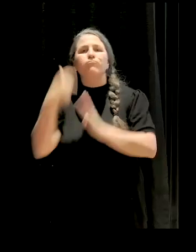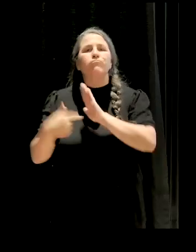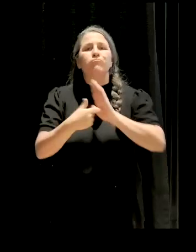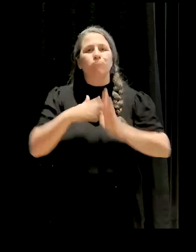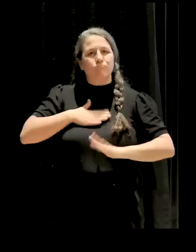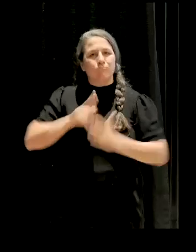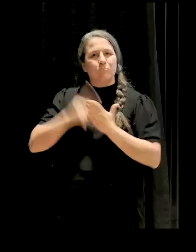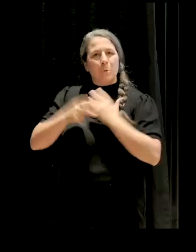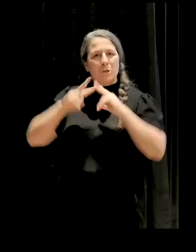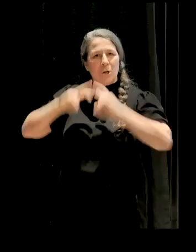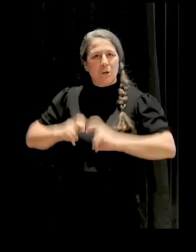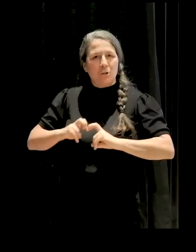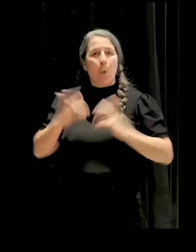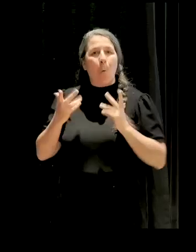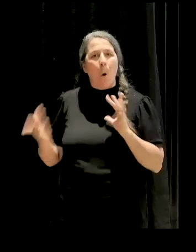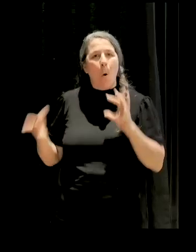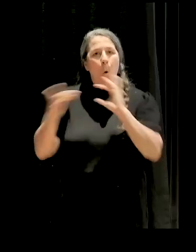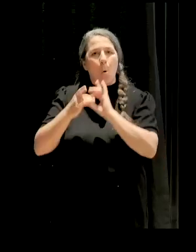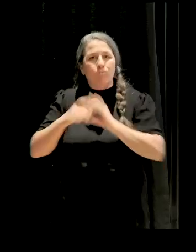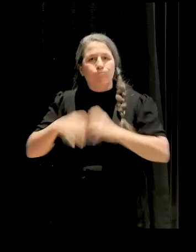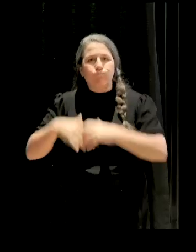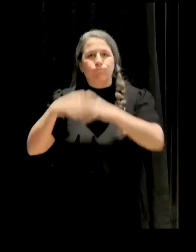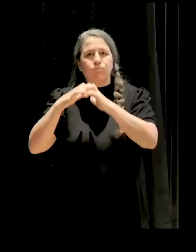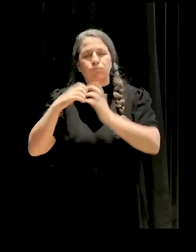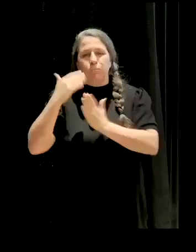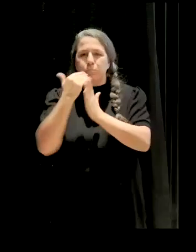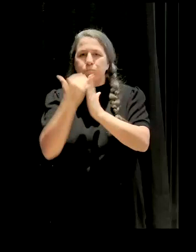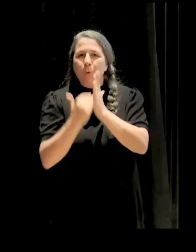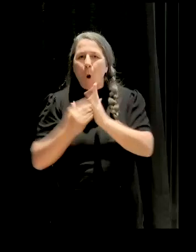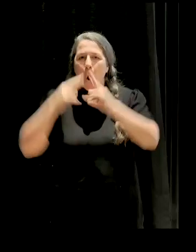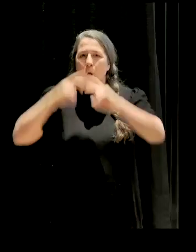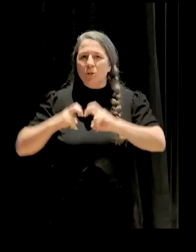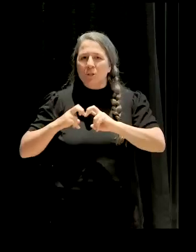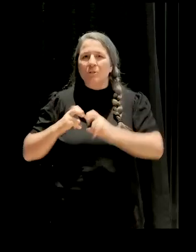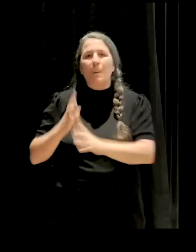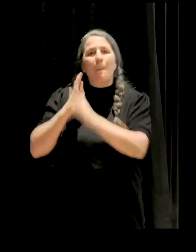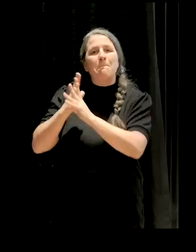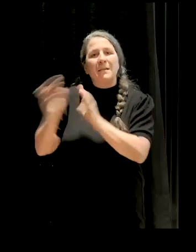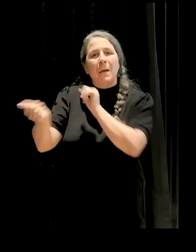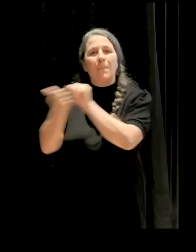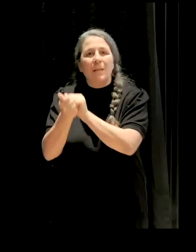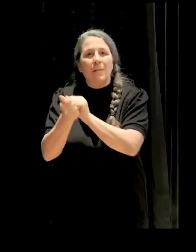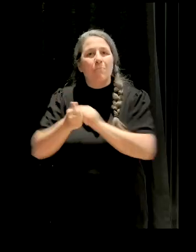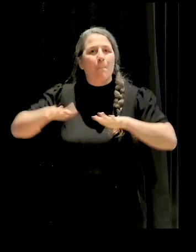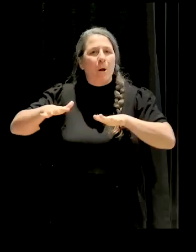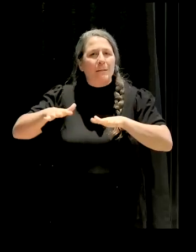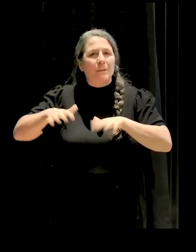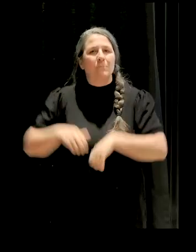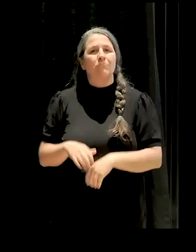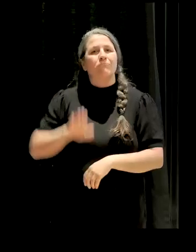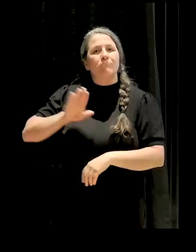recherche qui vise le co-développement d'un protocole de recherche avec des patients partenaires qui sont atteints de la maladie de Parkinson et aussi leurs proches